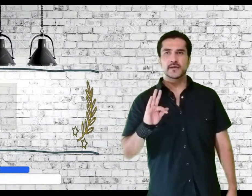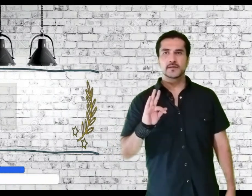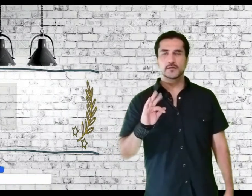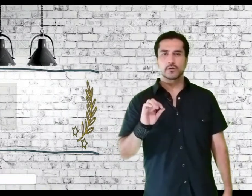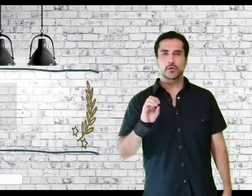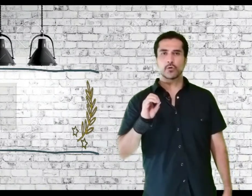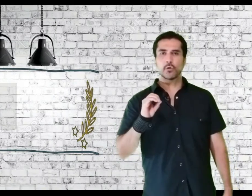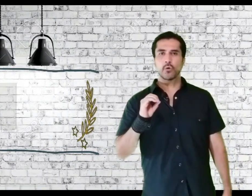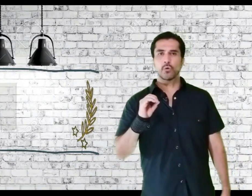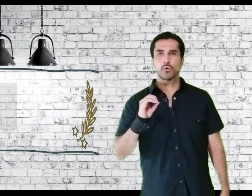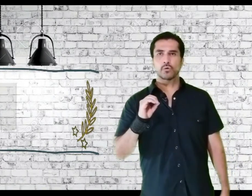T, O,